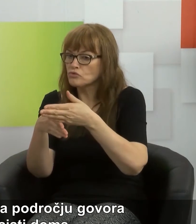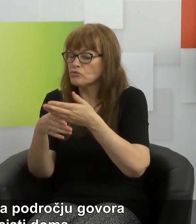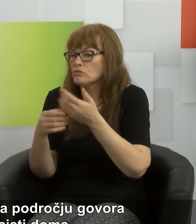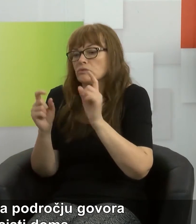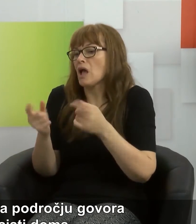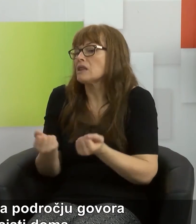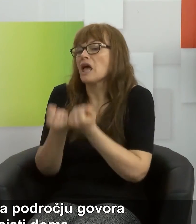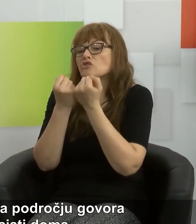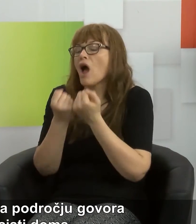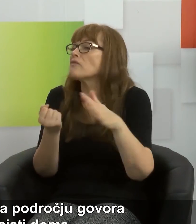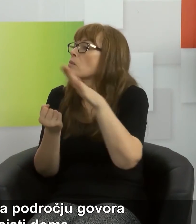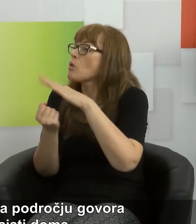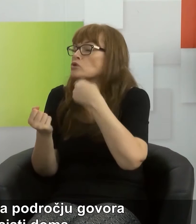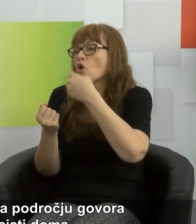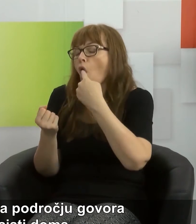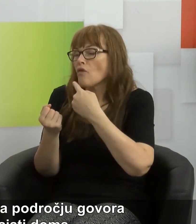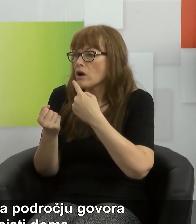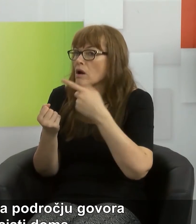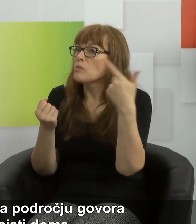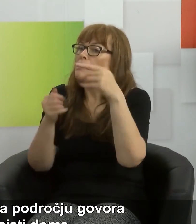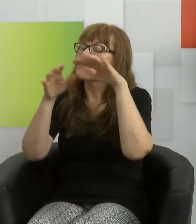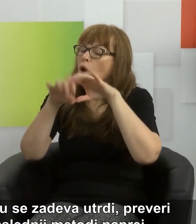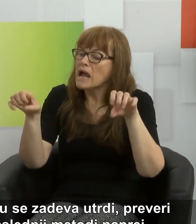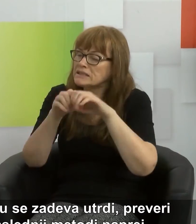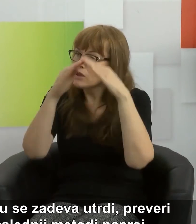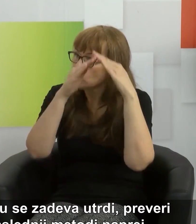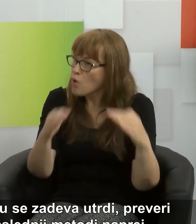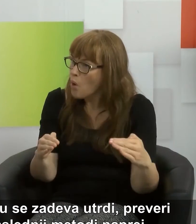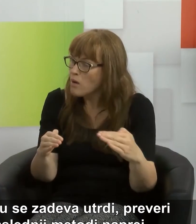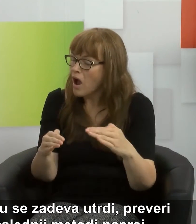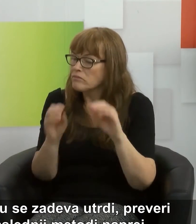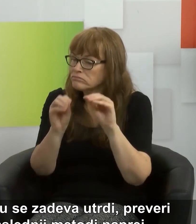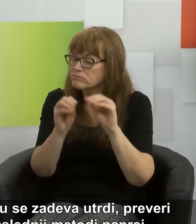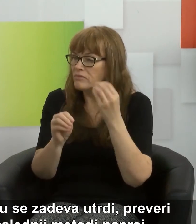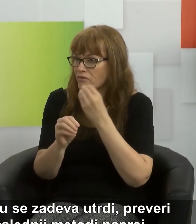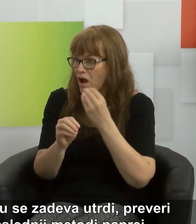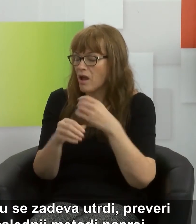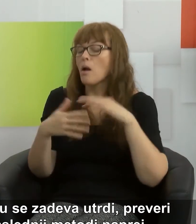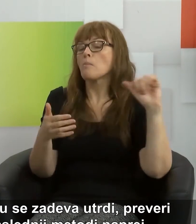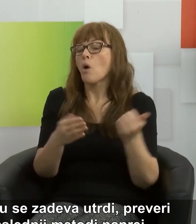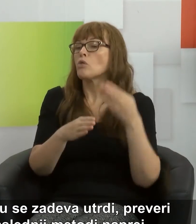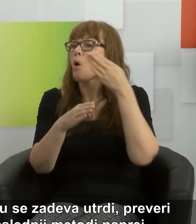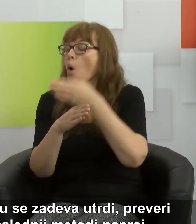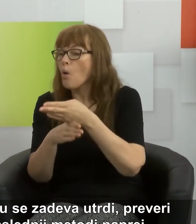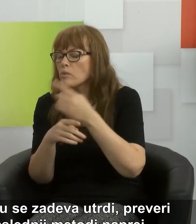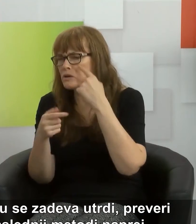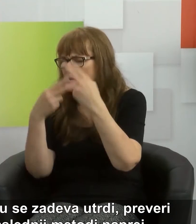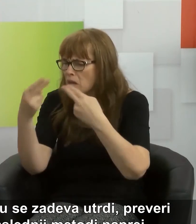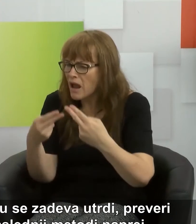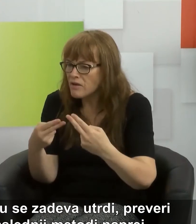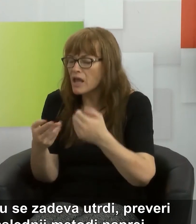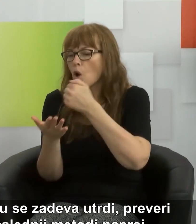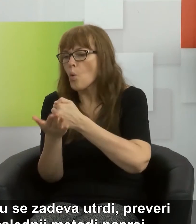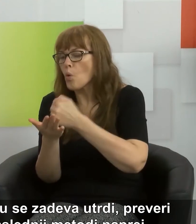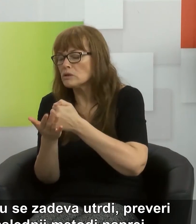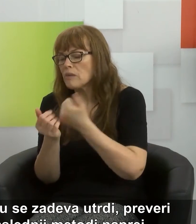vem, težave na področju govora in jezika, izvajati doma. In spet na ponovnem obisku se zadeva utrdi, preveri in se